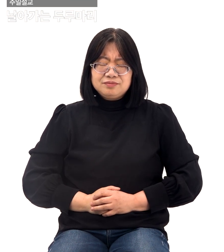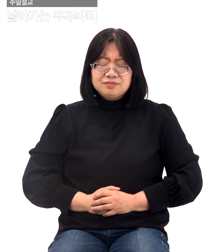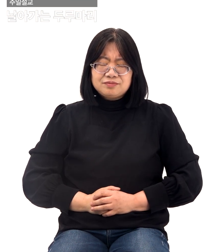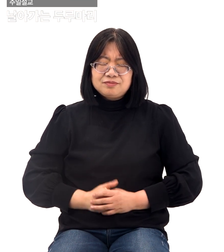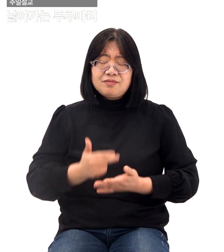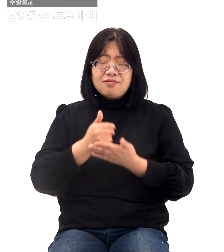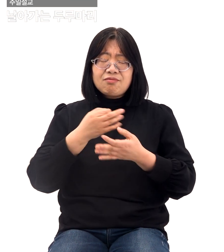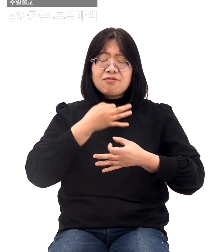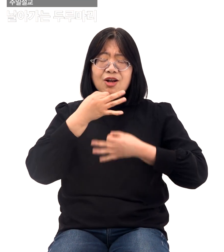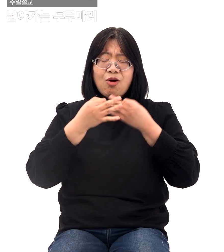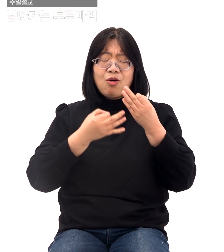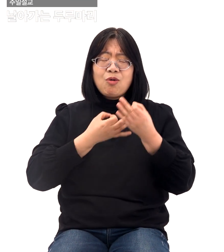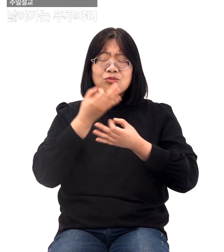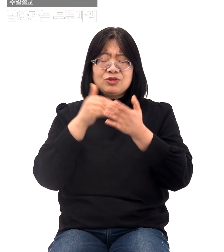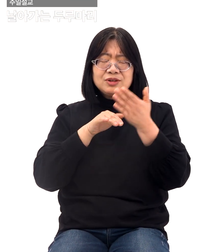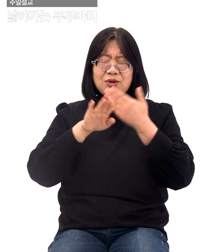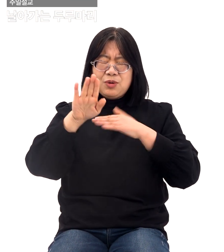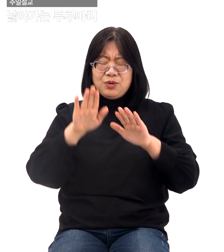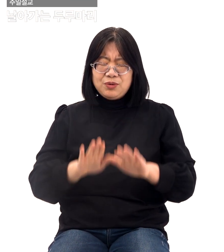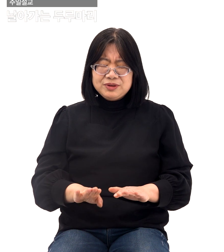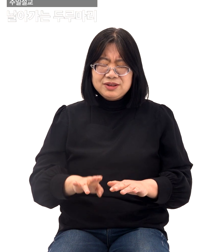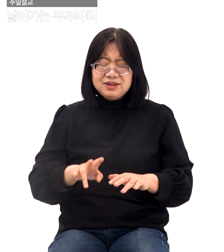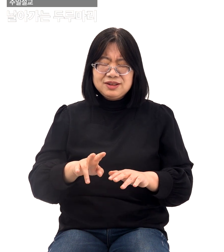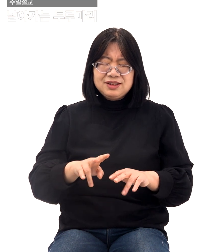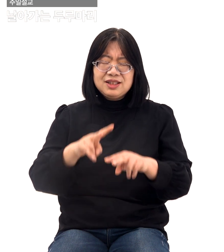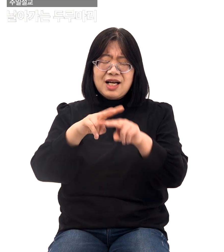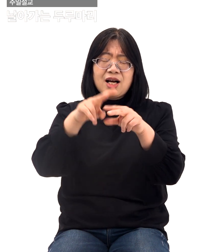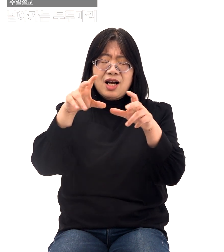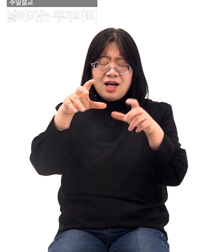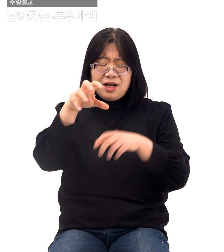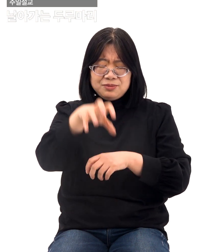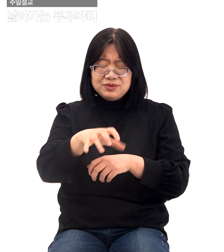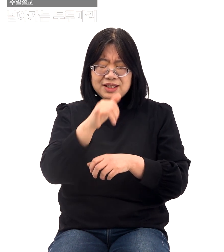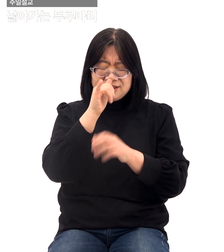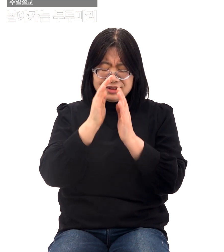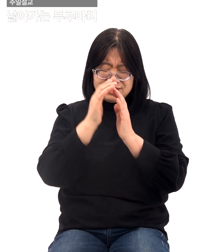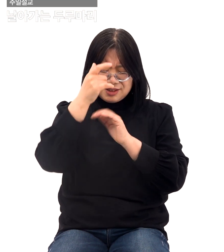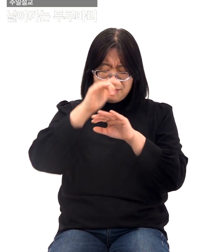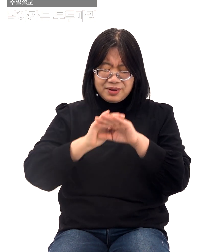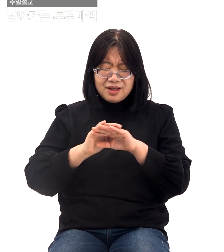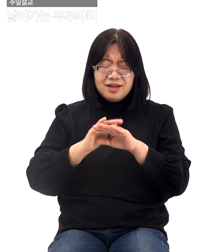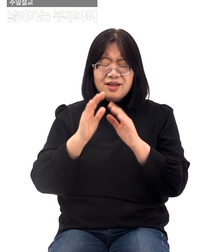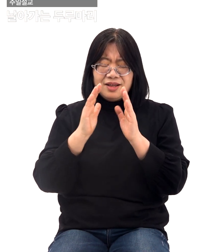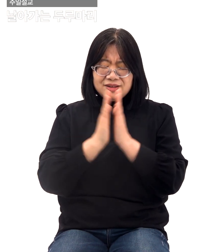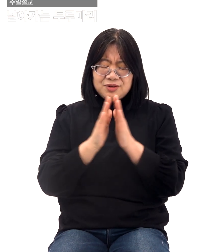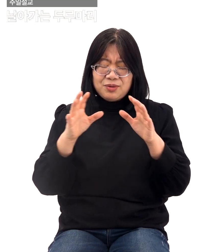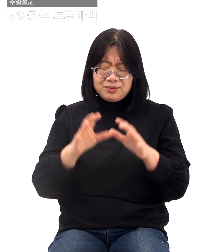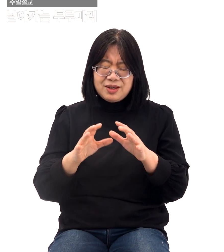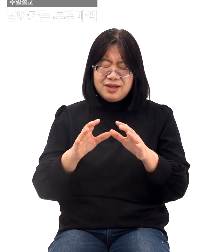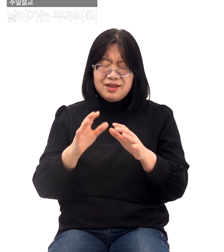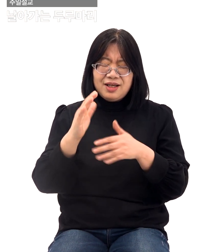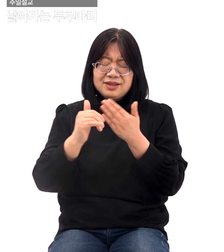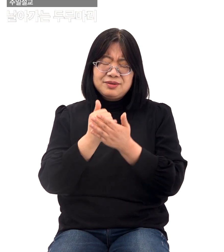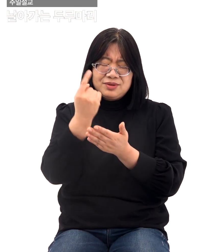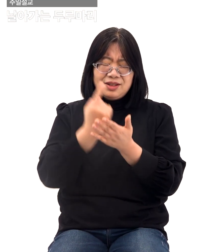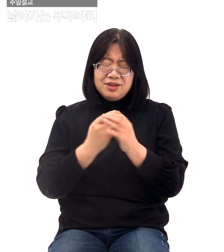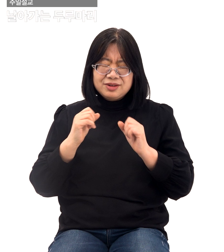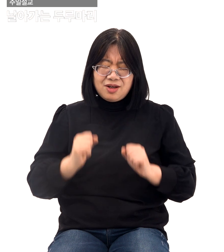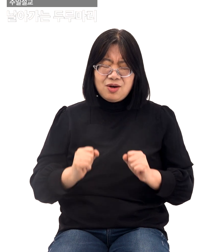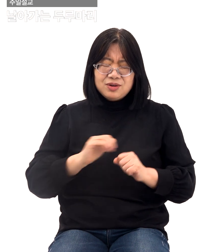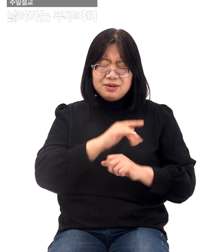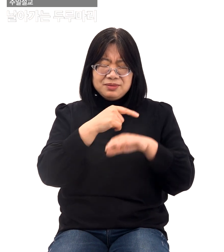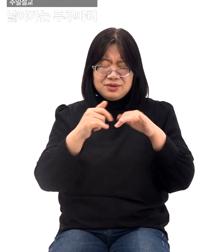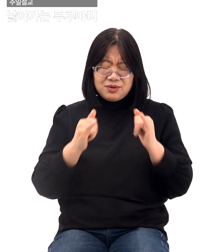한번 주여 부르신 다음에 오늘 강화문 예배와 기도회 그리고 임재하셔서 우리 민족을 다시 한번 어린 양의